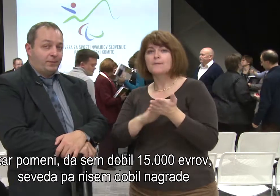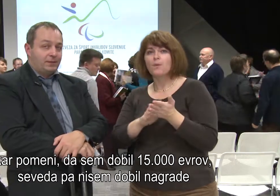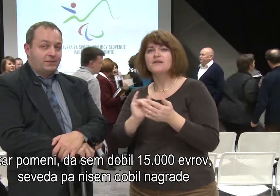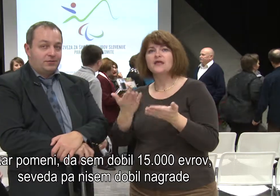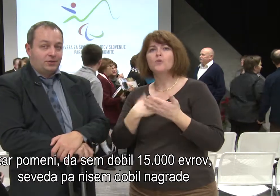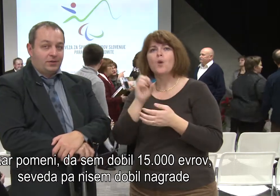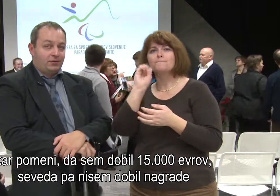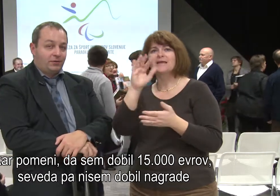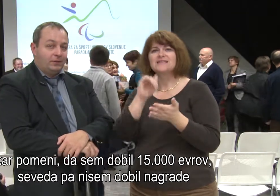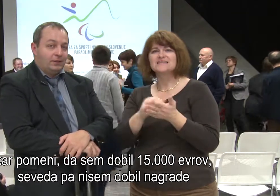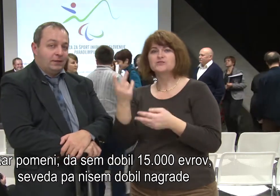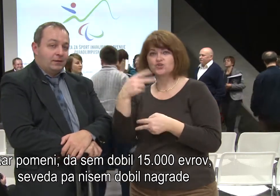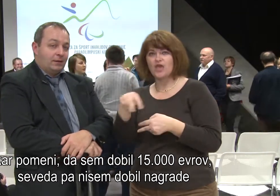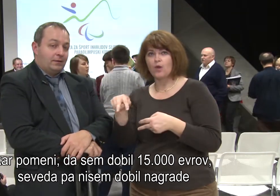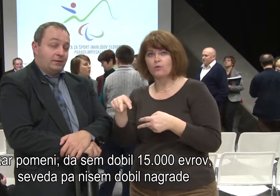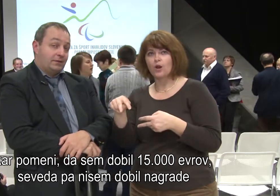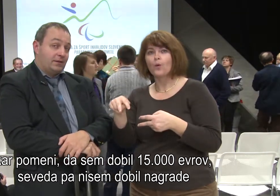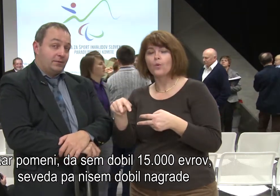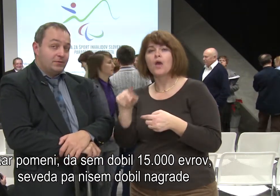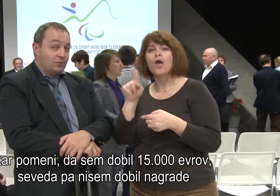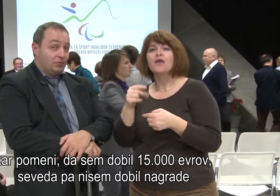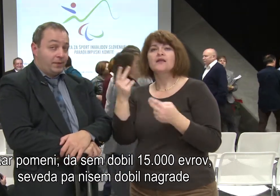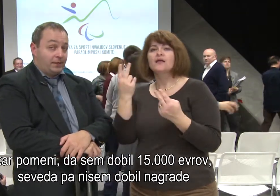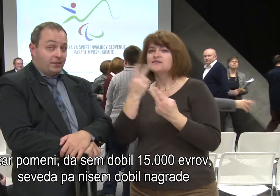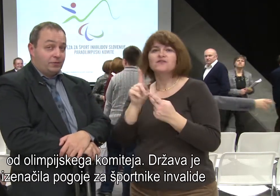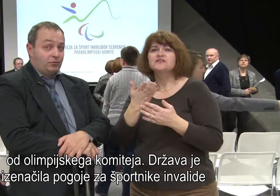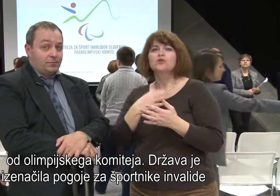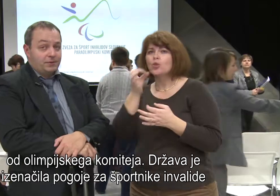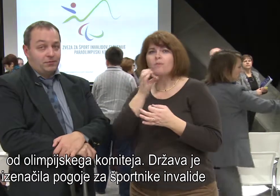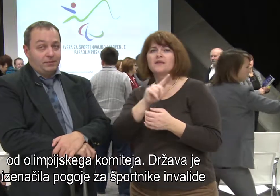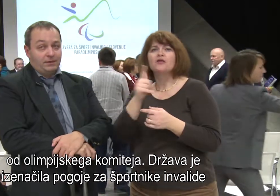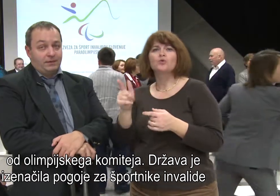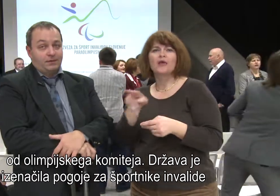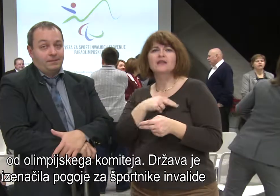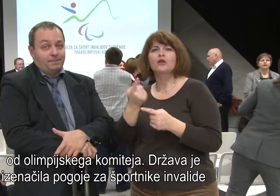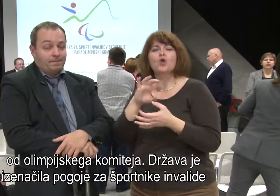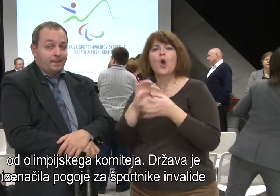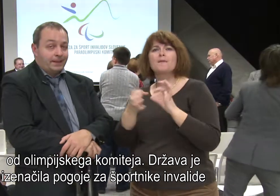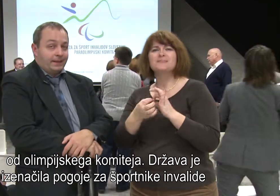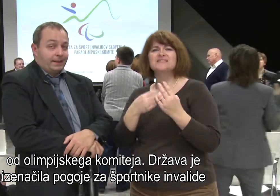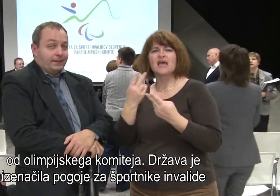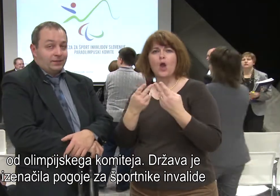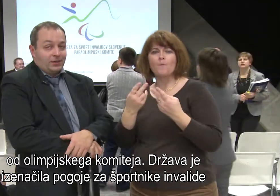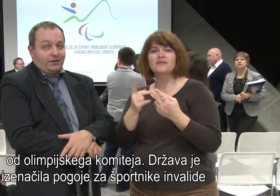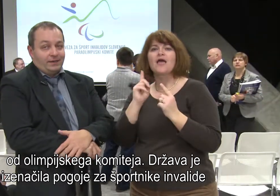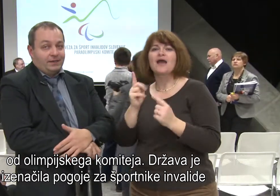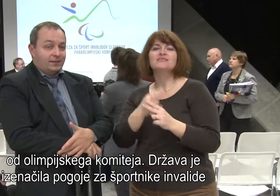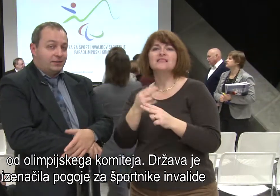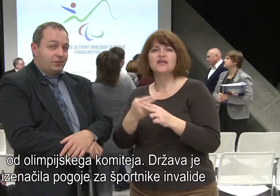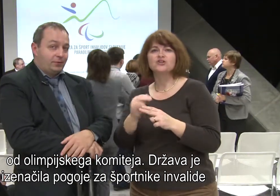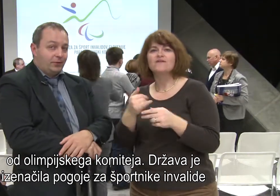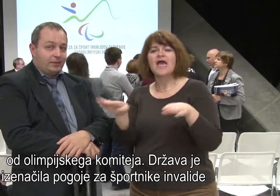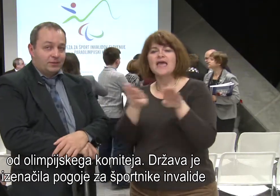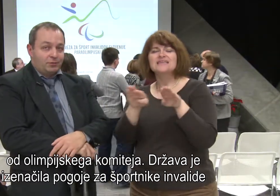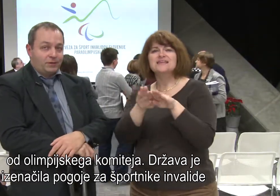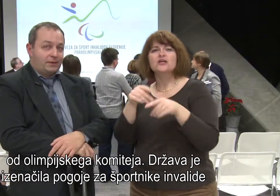dobil 15 000 evrov. Seveda pa nisem dobil nobene nagrade od Olimpijskega komiteja, kajti država je